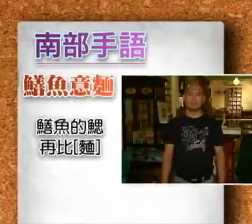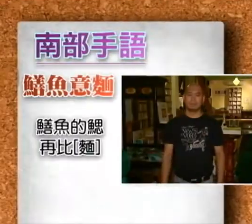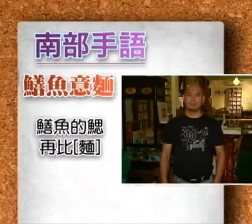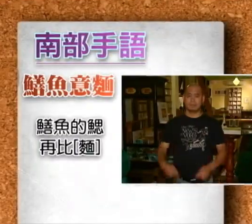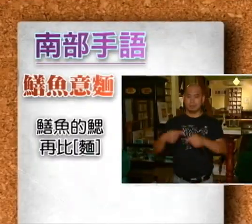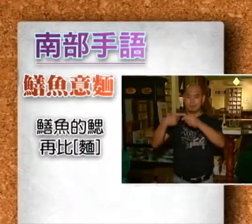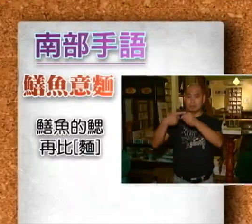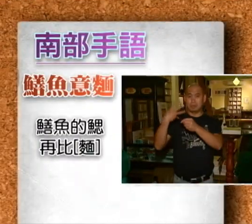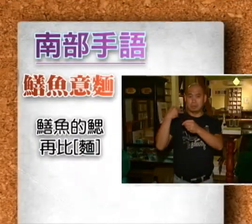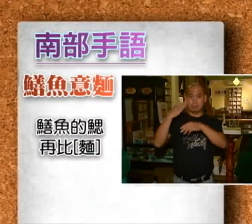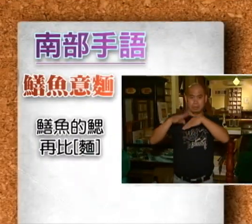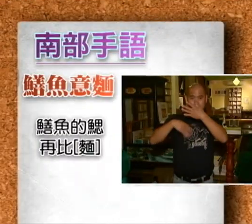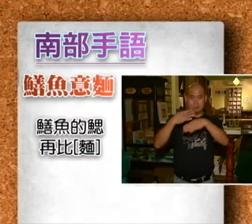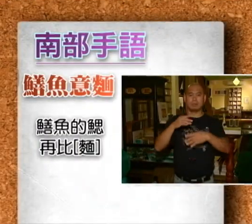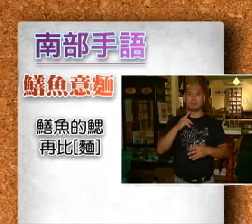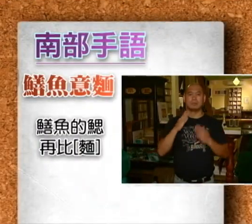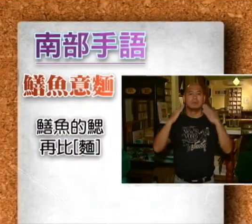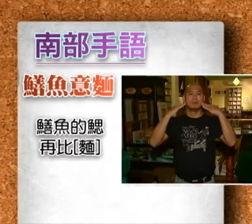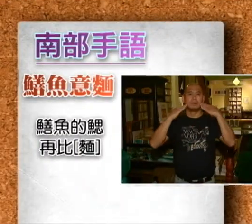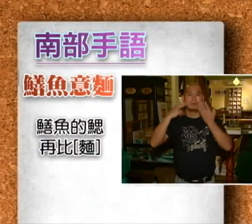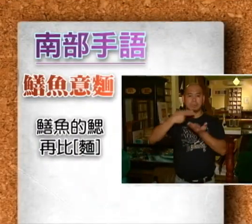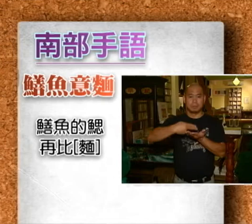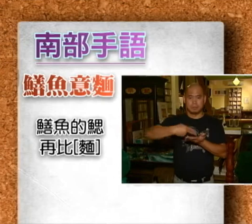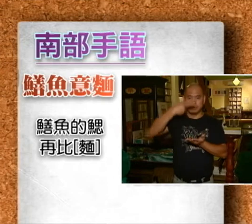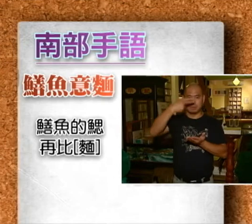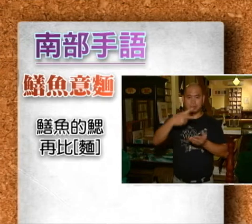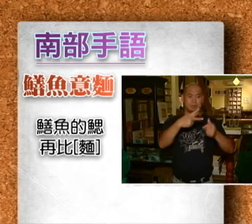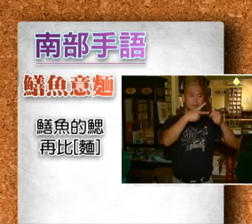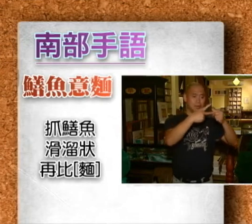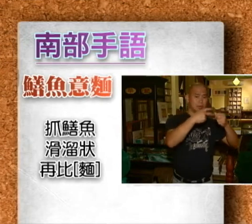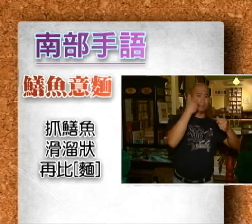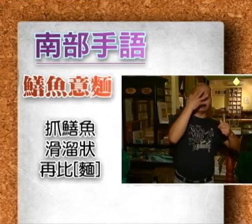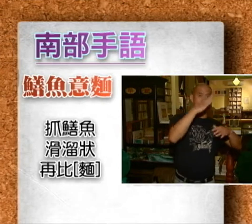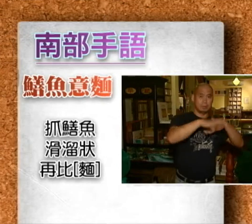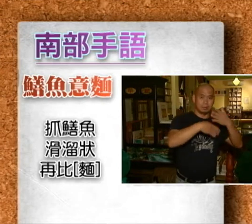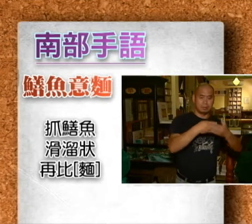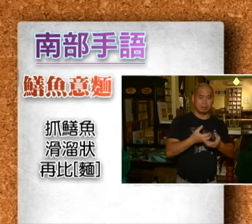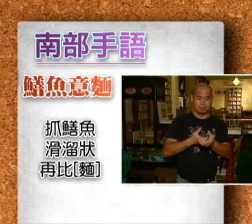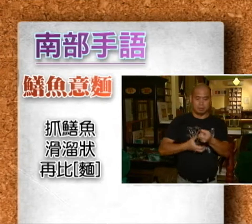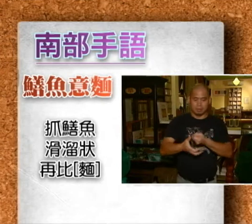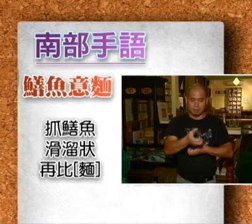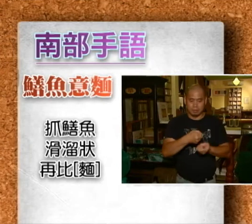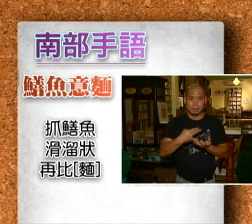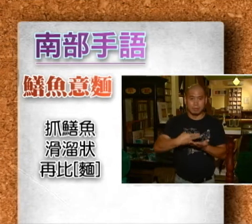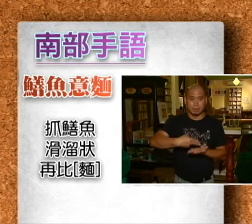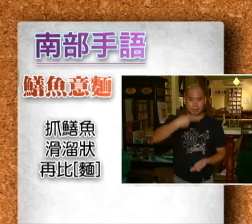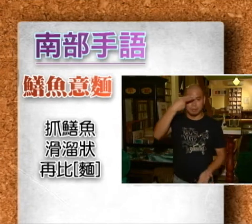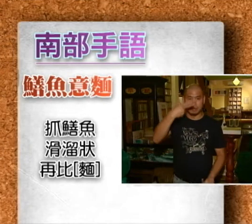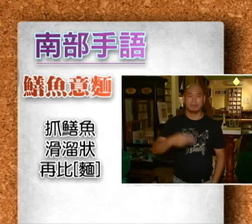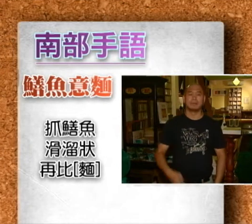么。 鳝鱼意面旧手语是比鱼鳃加上面，新的手语是抓鳝鱼滑溜的样子在里